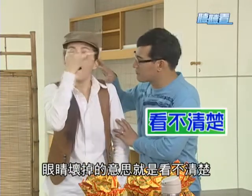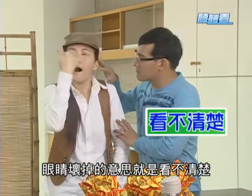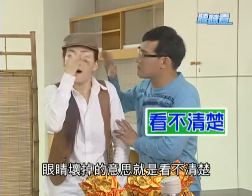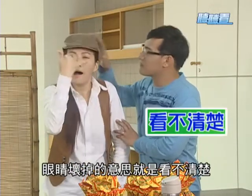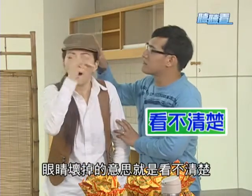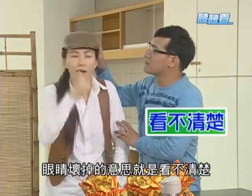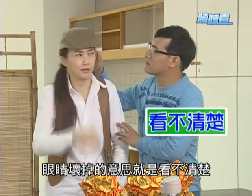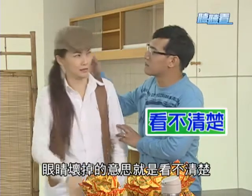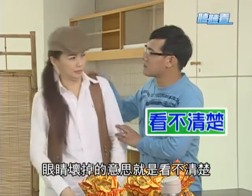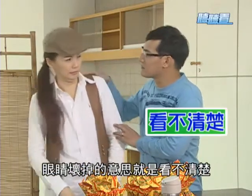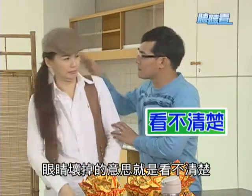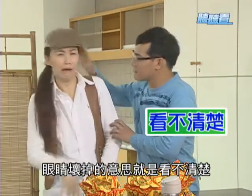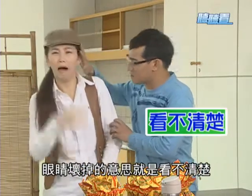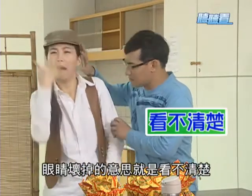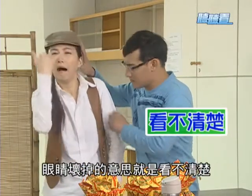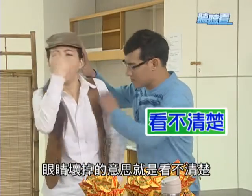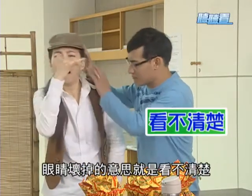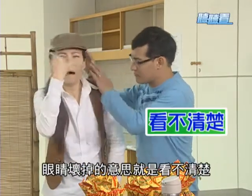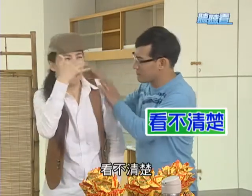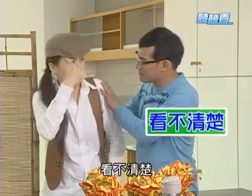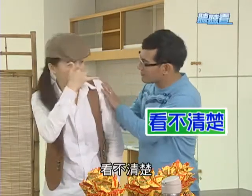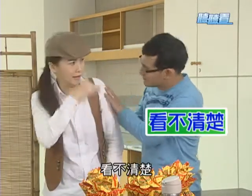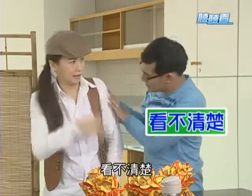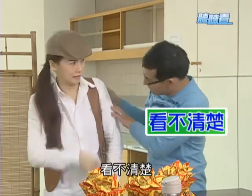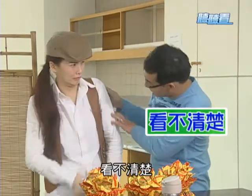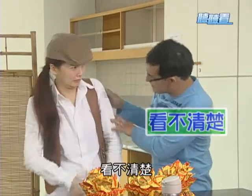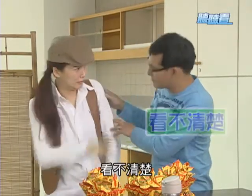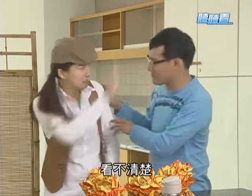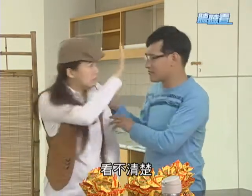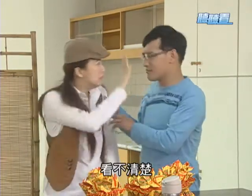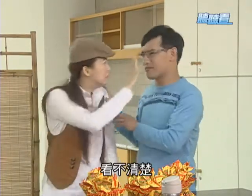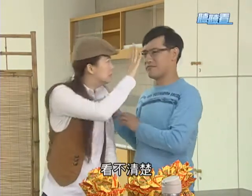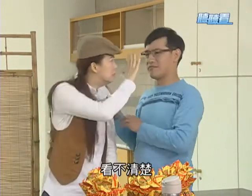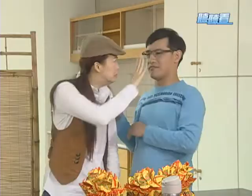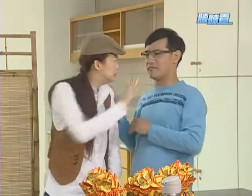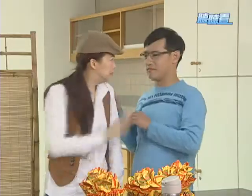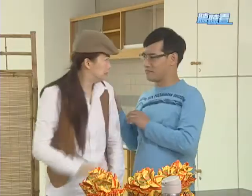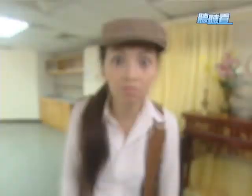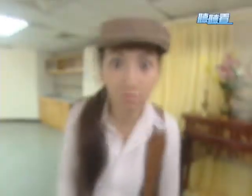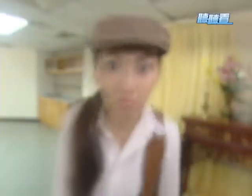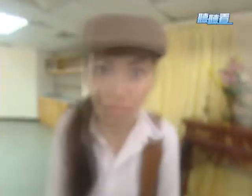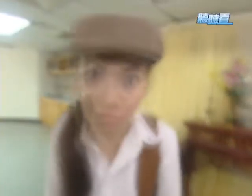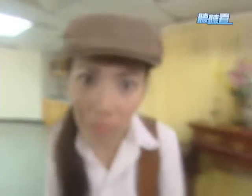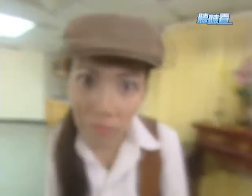看不清楚，看不清楚。哎呦！